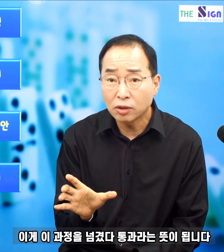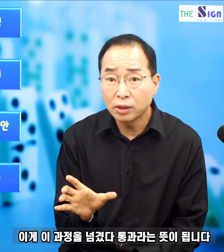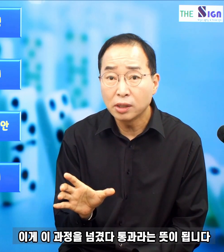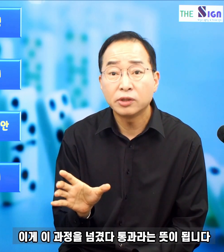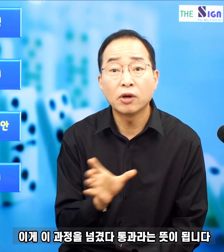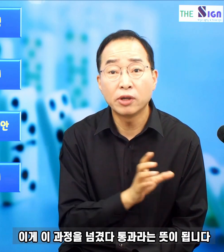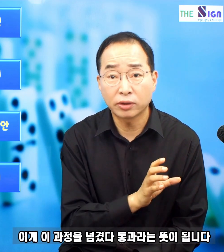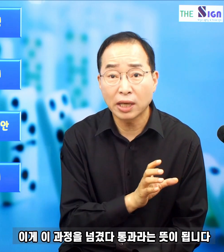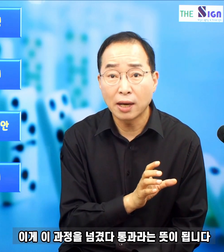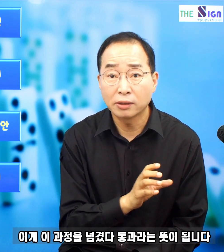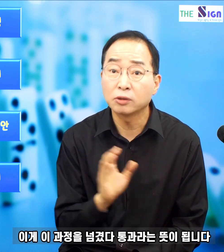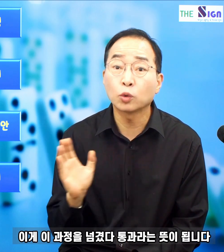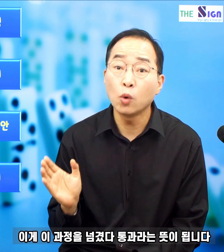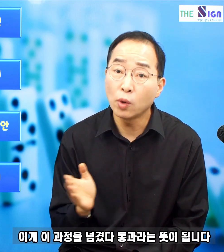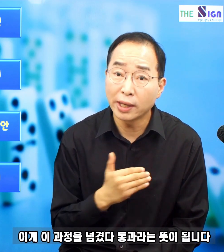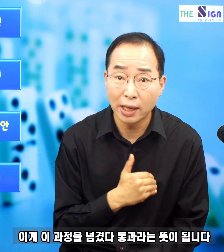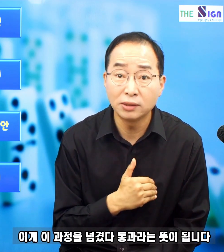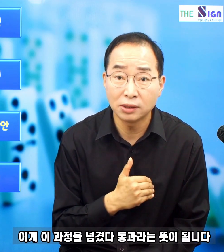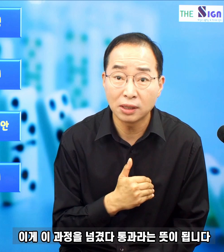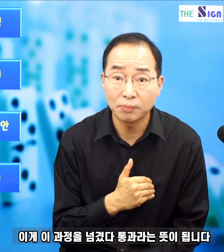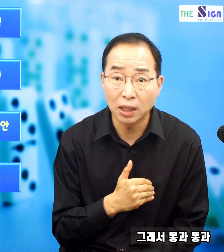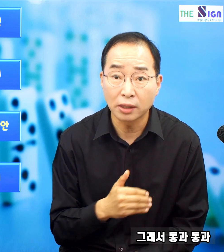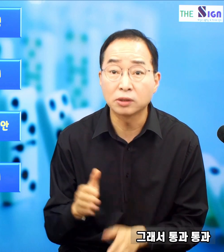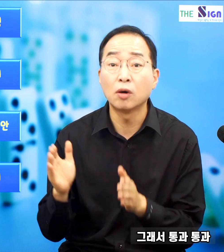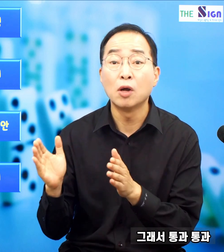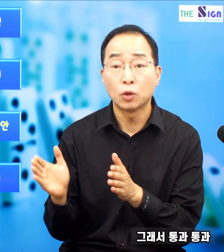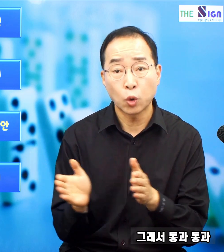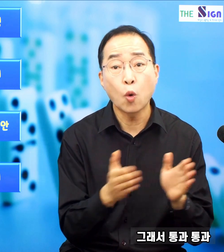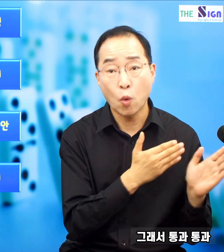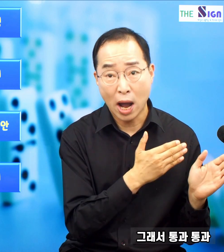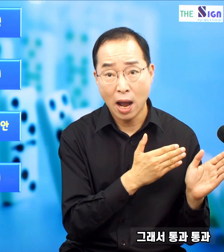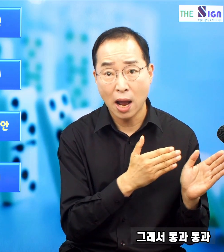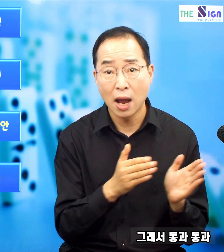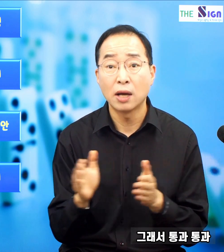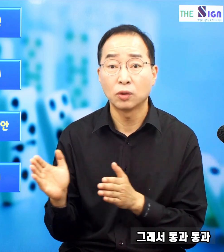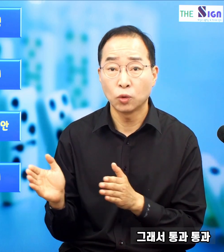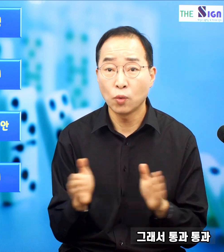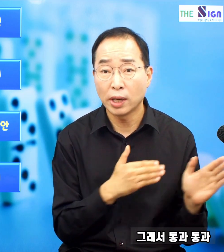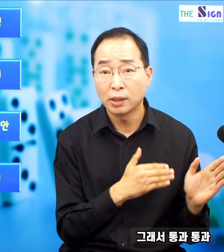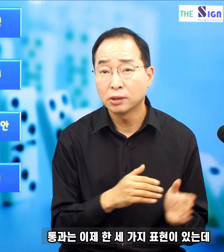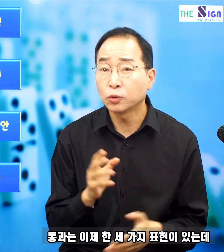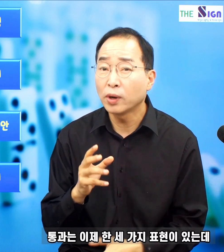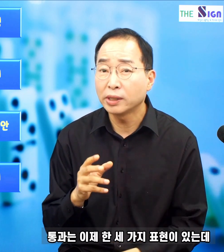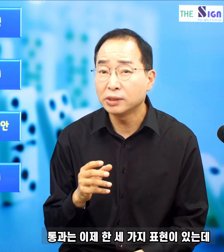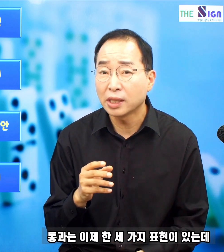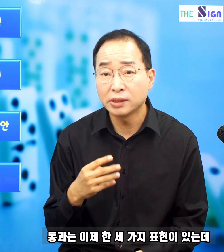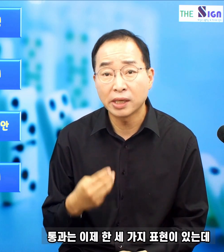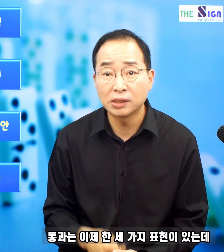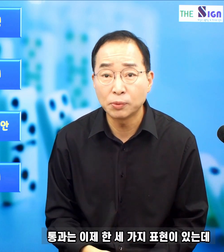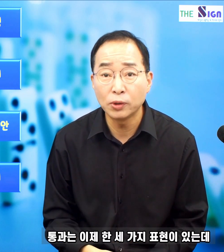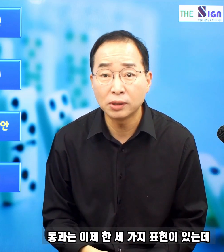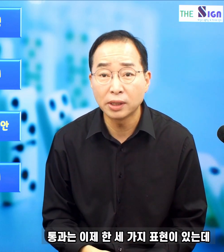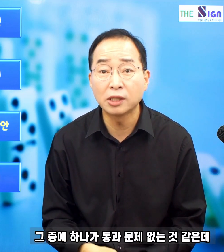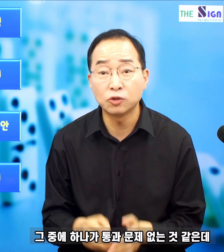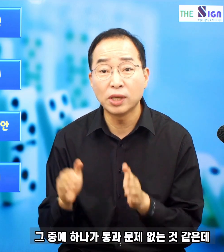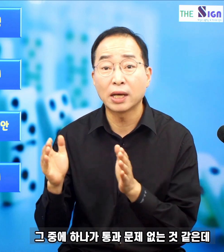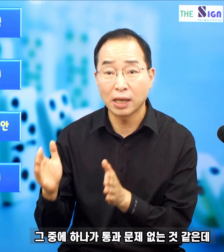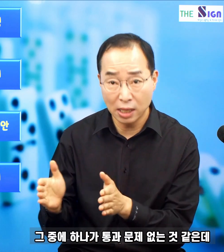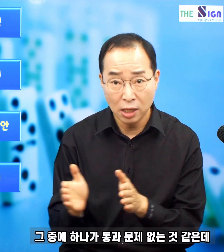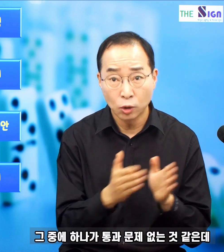과정을 넘겼다. 그래서 통과라는 뜻이 됩니다. 그래서 통과. 그래서 통과는 이제 한 3가지 표현이 있는데 그 중에 하나가